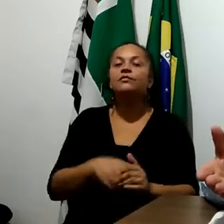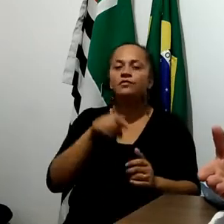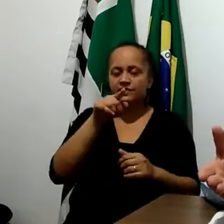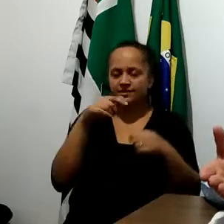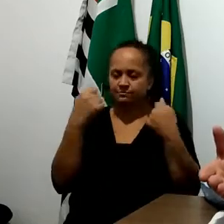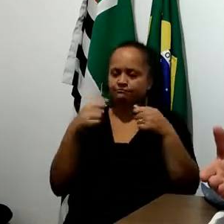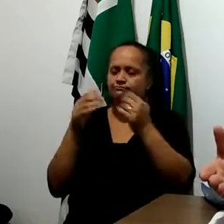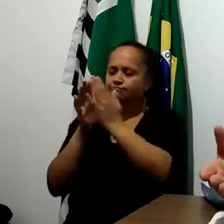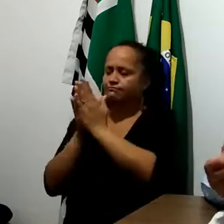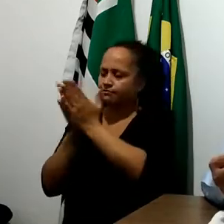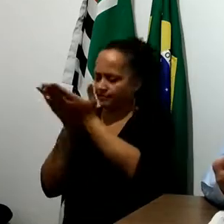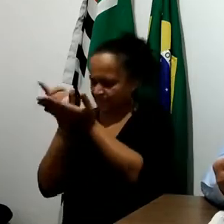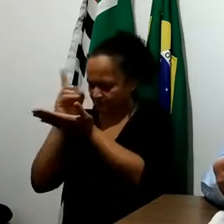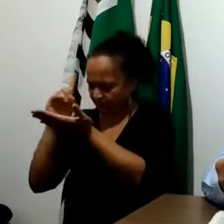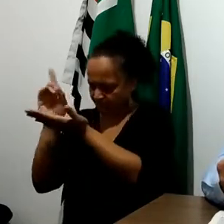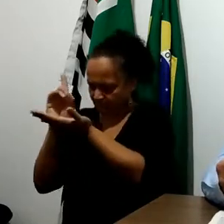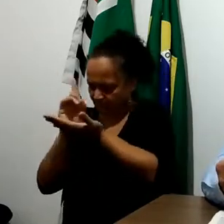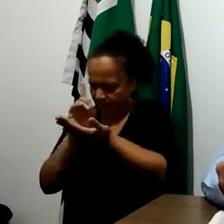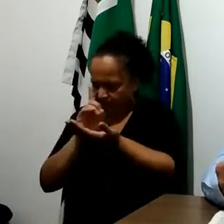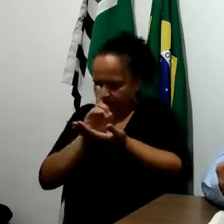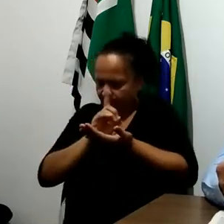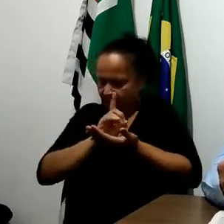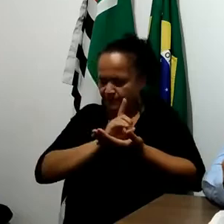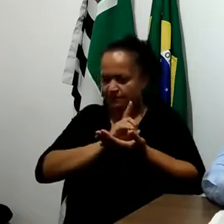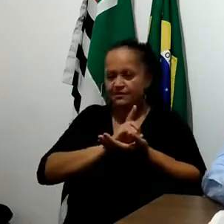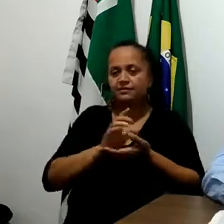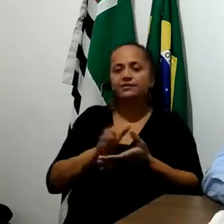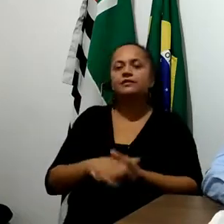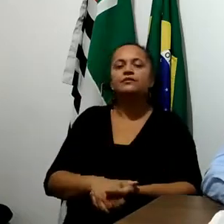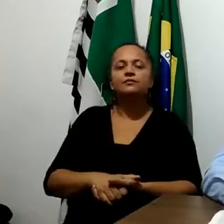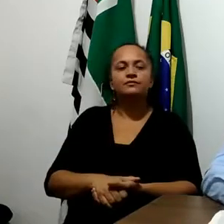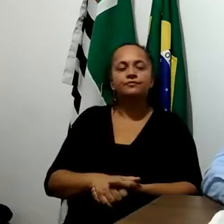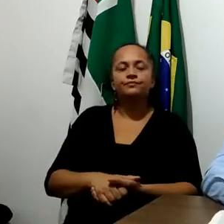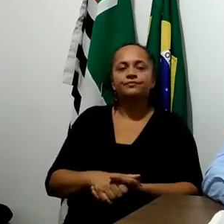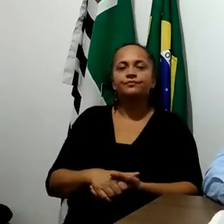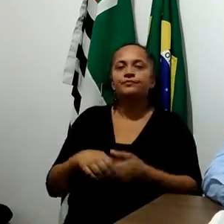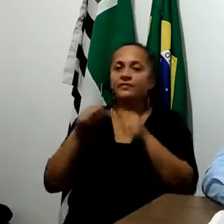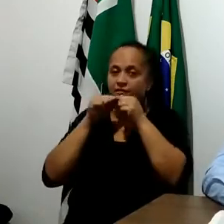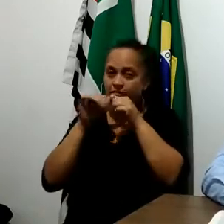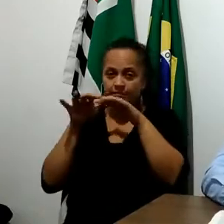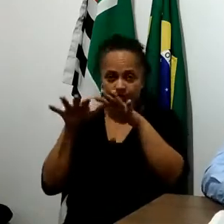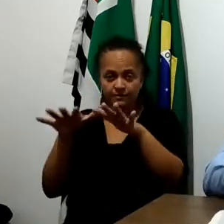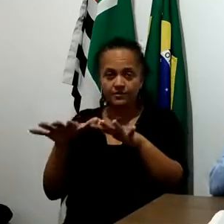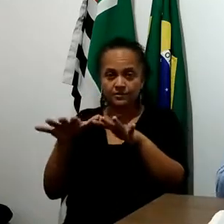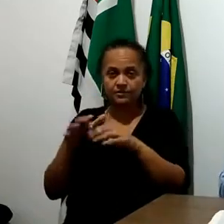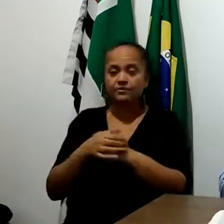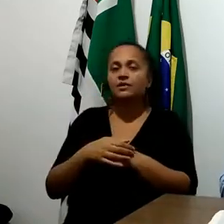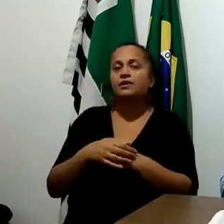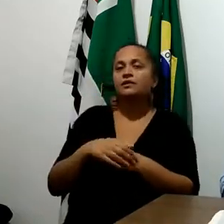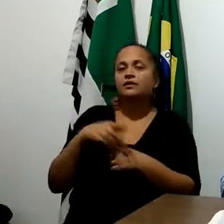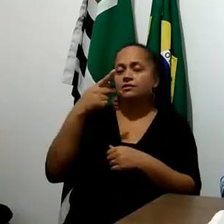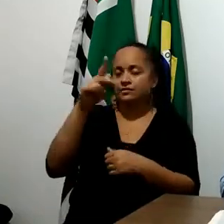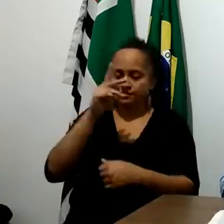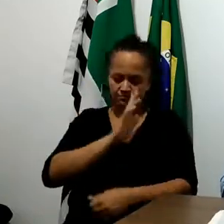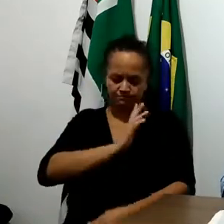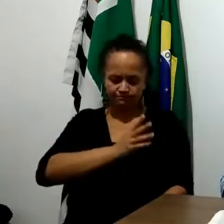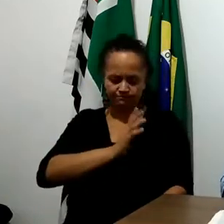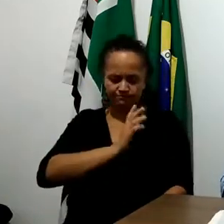se achegará até vós outros. Purificai as mãos, pecadores, e vós que sois de ânimo dobre, limpai o vosso